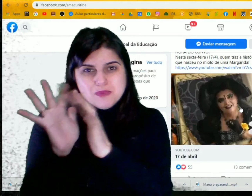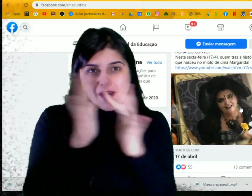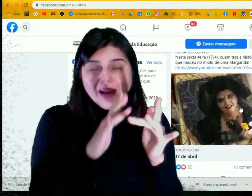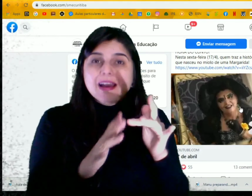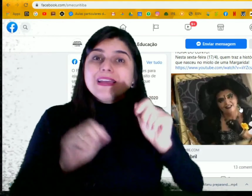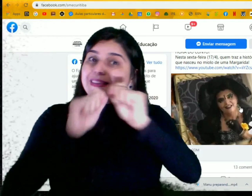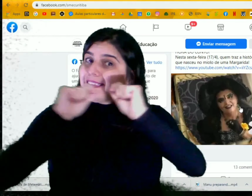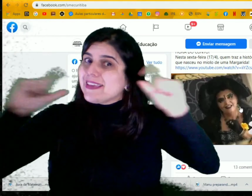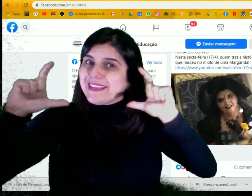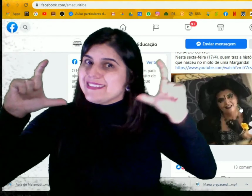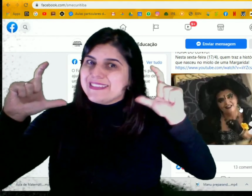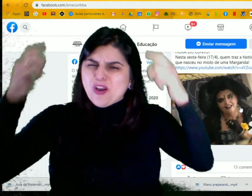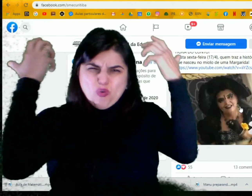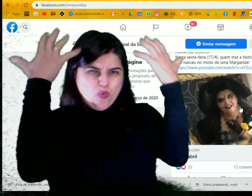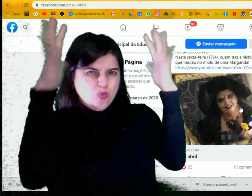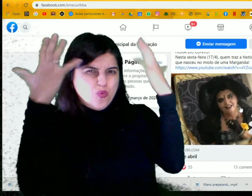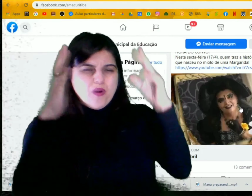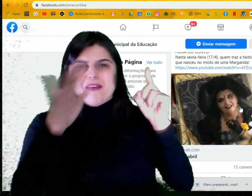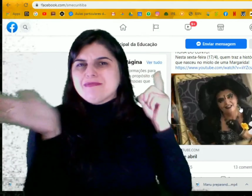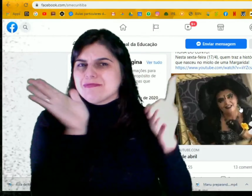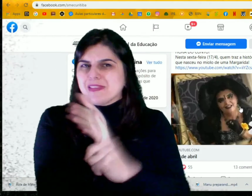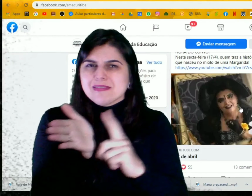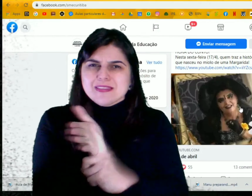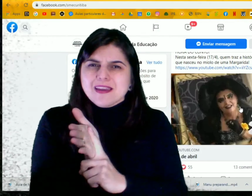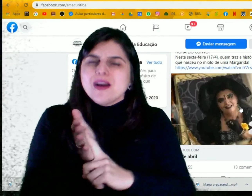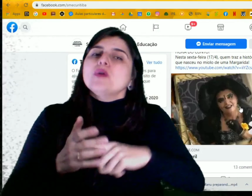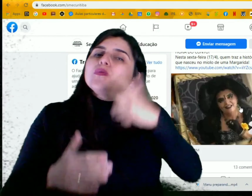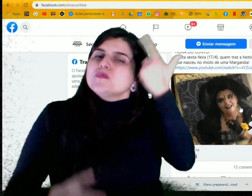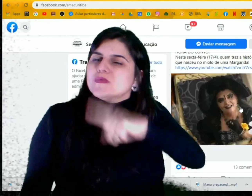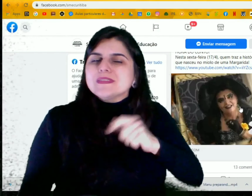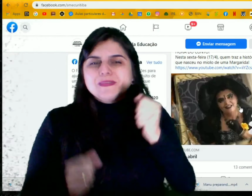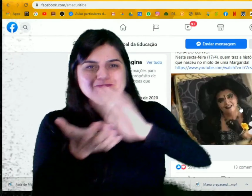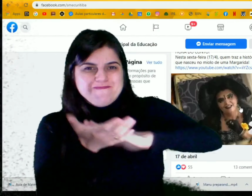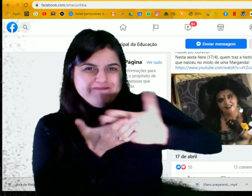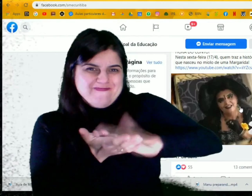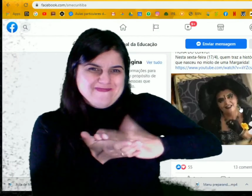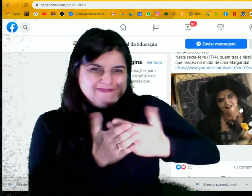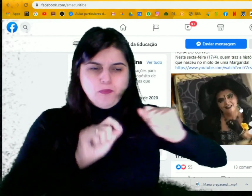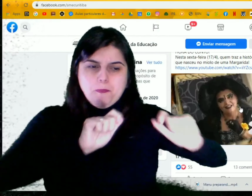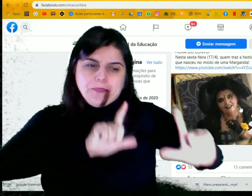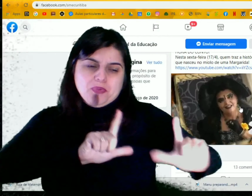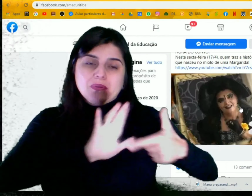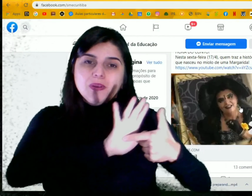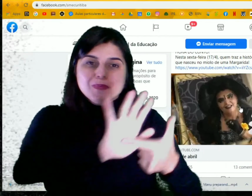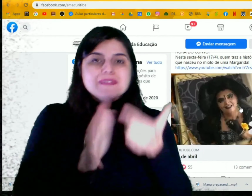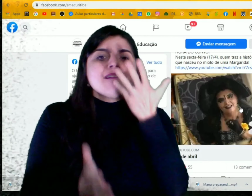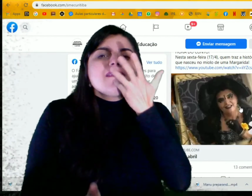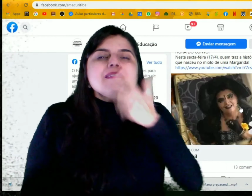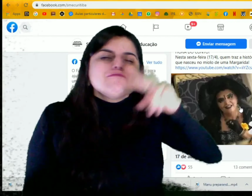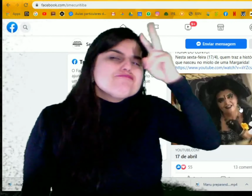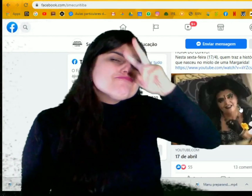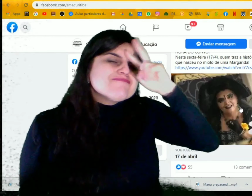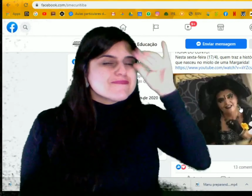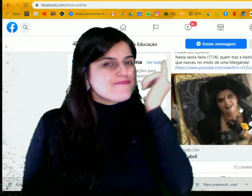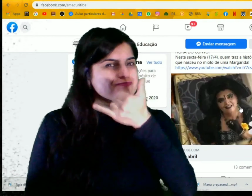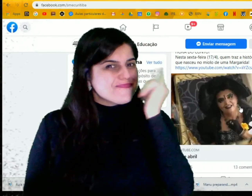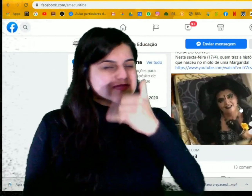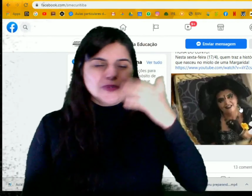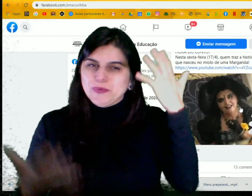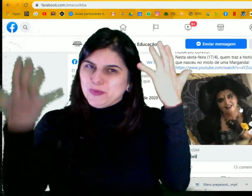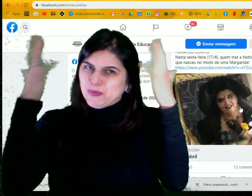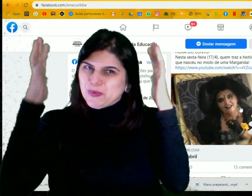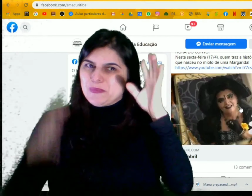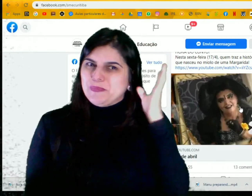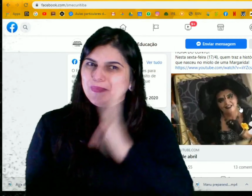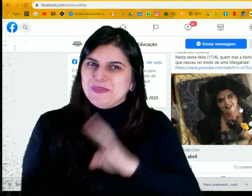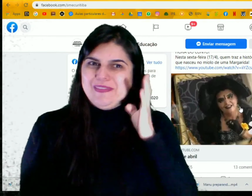Eu achei bem interessante isso daqui, porque tá tendo a hora do conto. E parabéns à Central de Libras, porque está tendo a janela